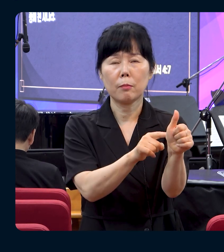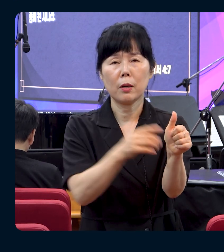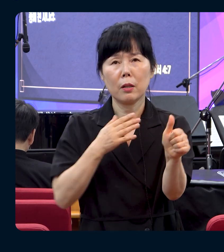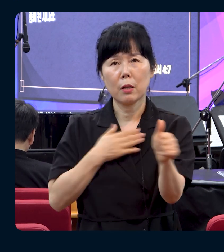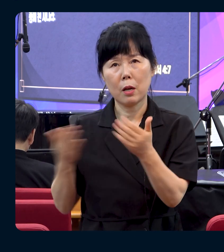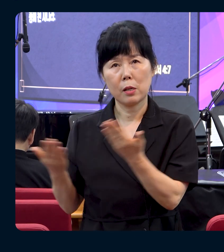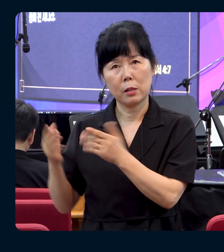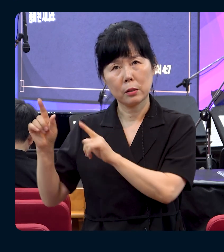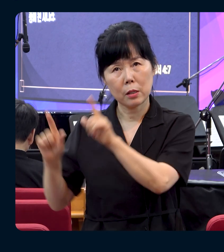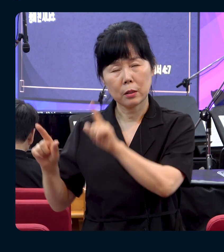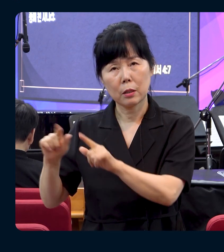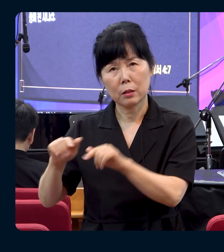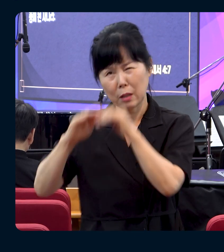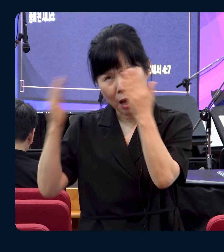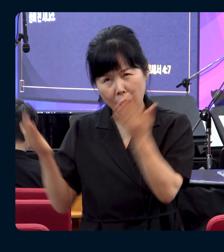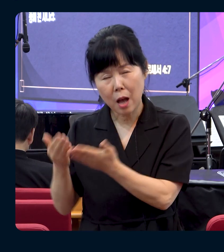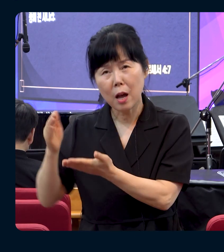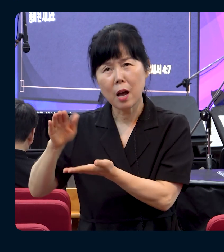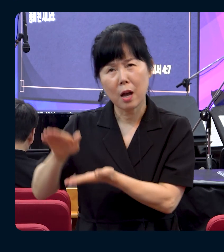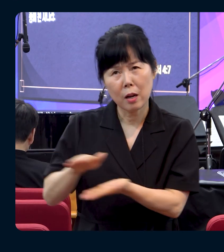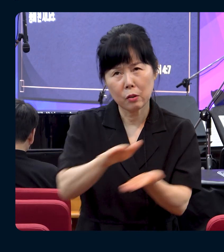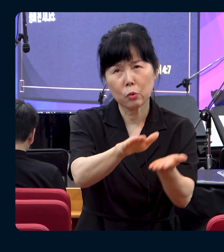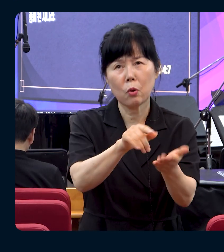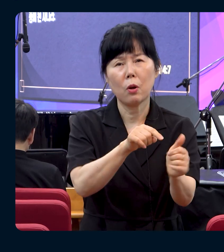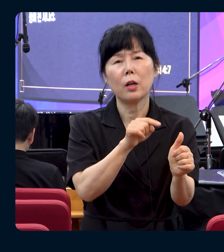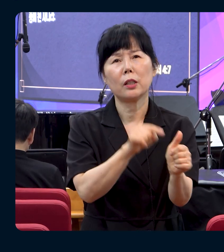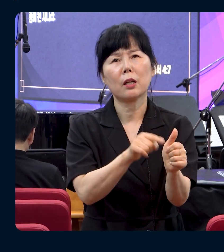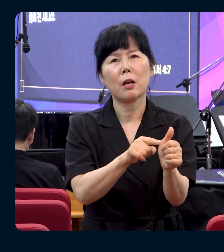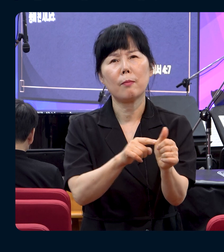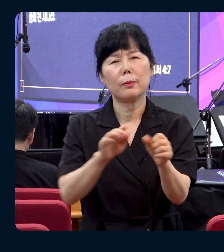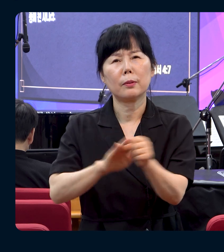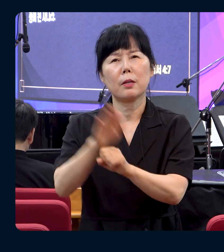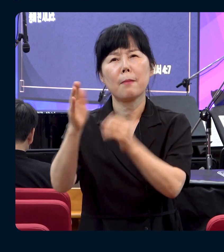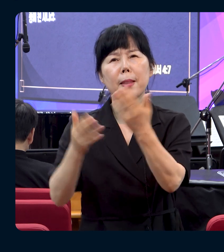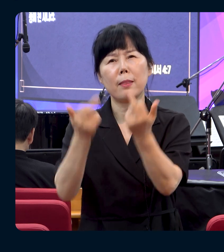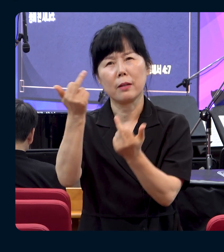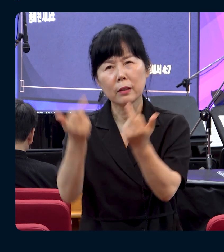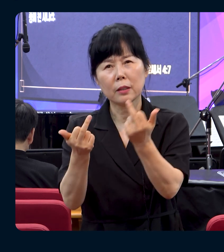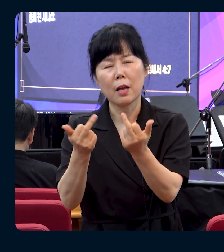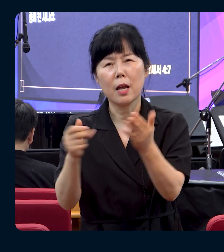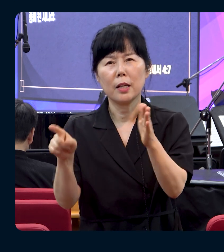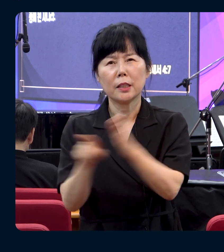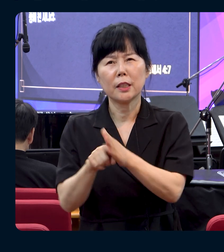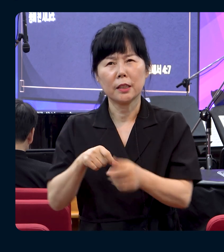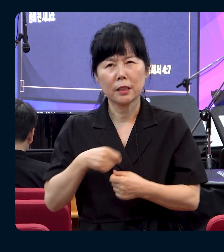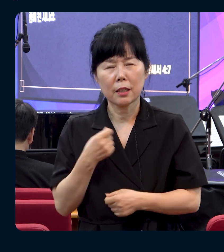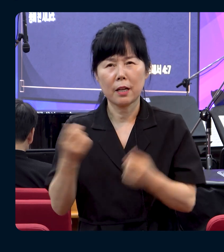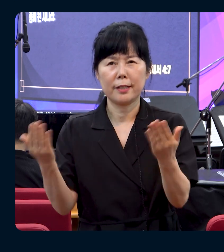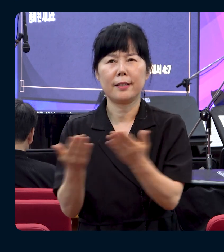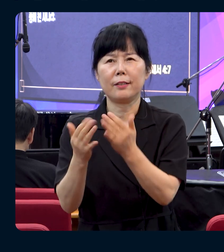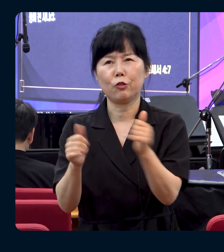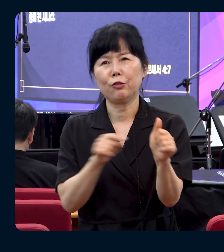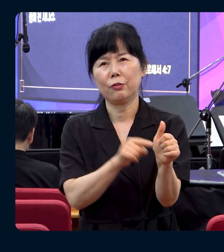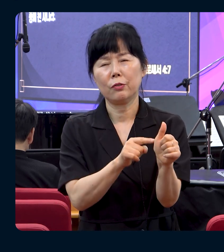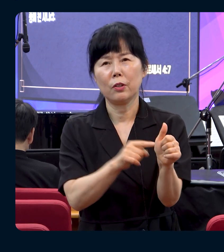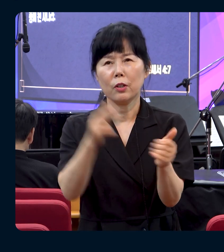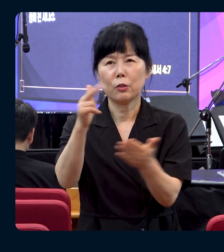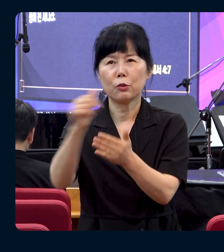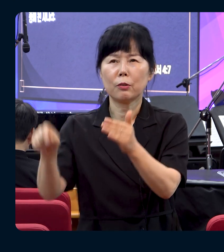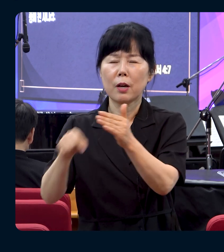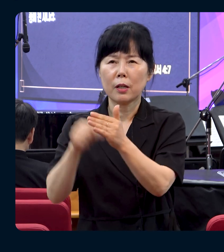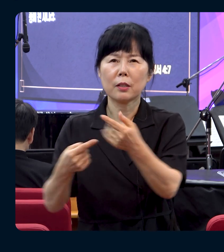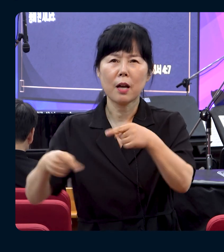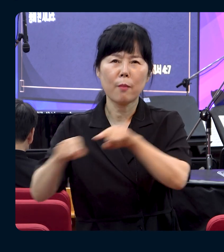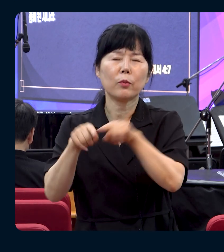내 사정을 다 너희에게 알려주리니 그는 사랑받는 형제요 신실한 일꾼이요 주 안에서 함께